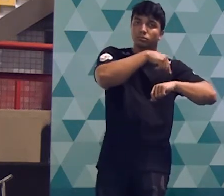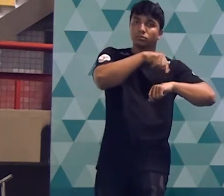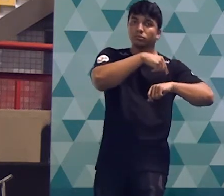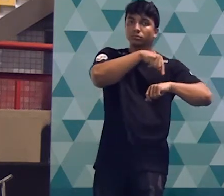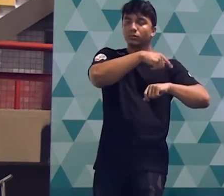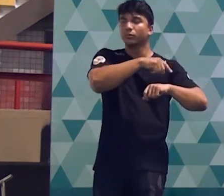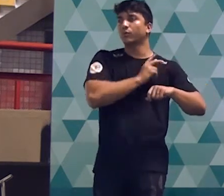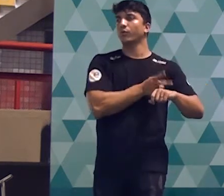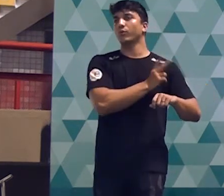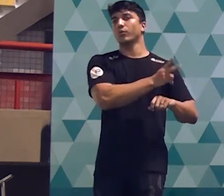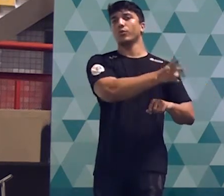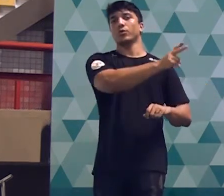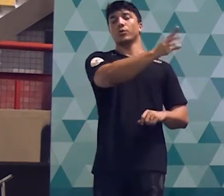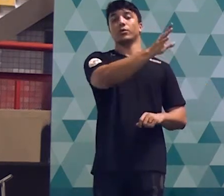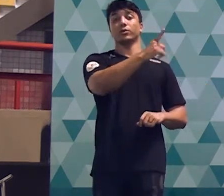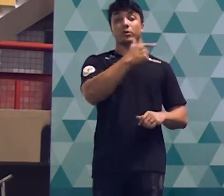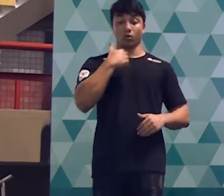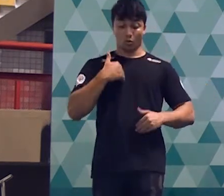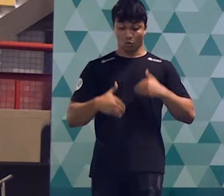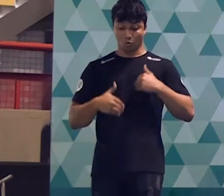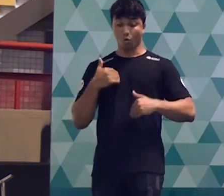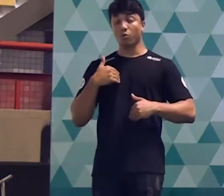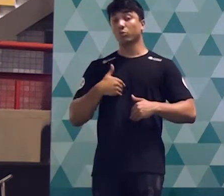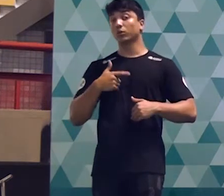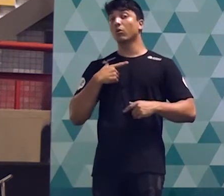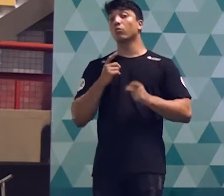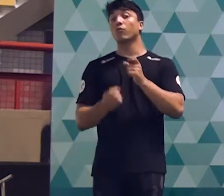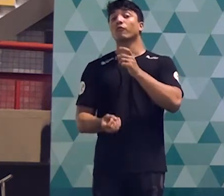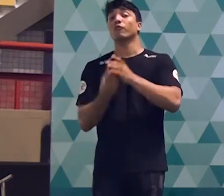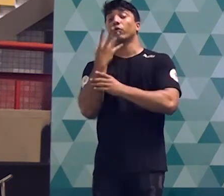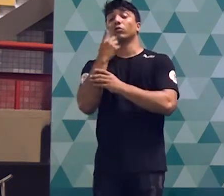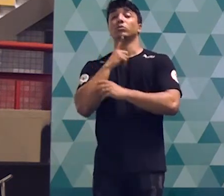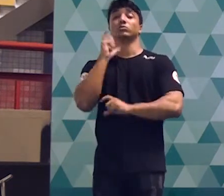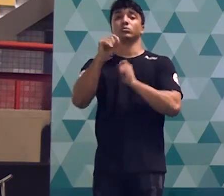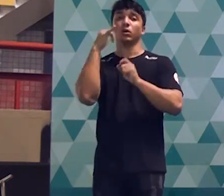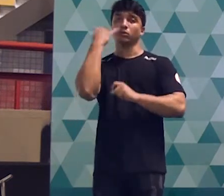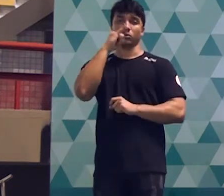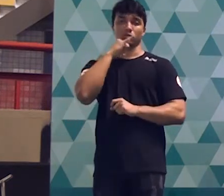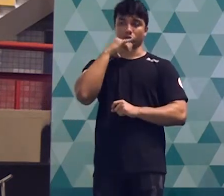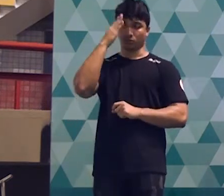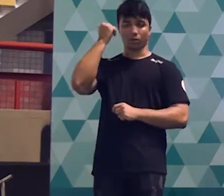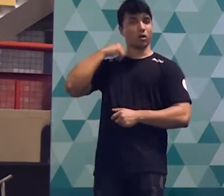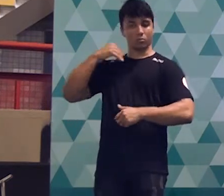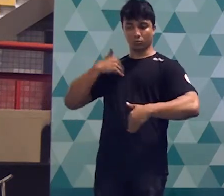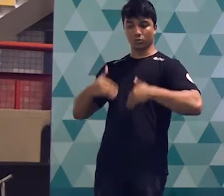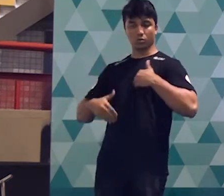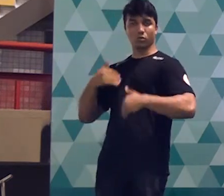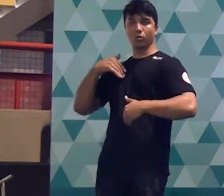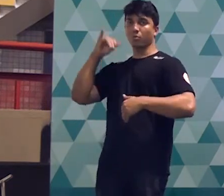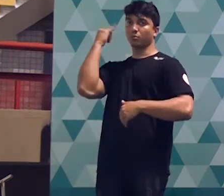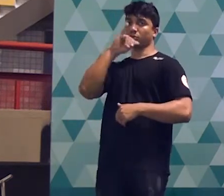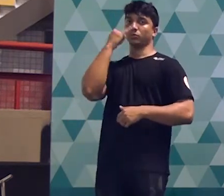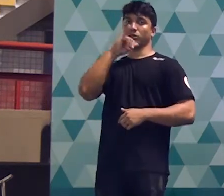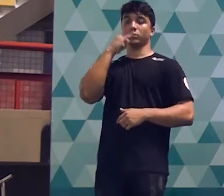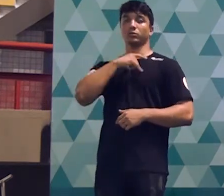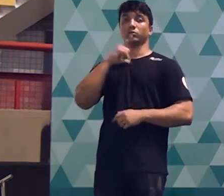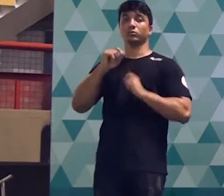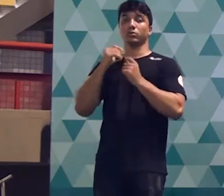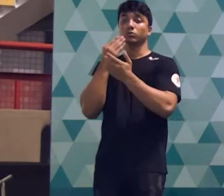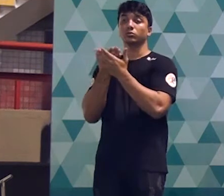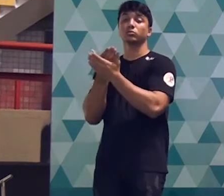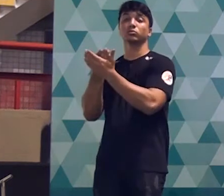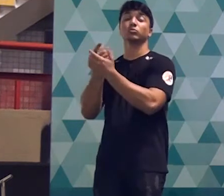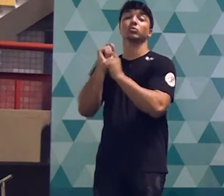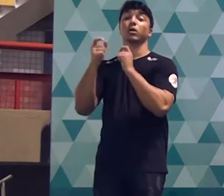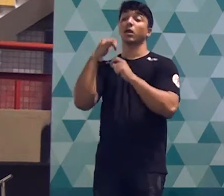das fontes de energia do nosso corpo, nós sabemos que o nosso corpo é energia. E vocês estudaram algo chamado